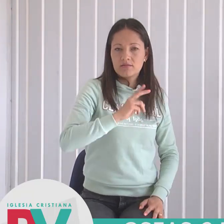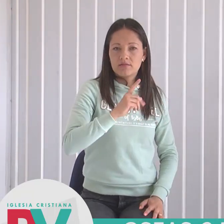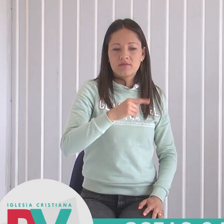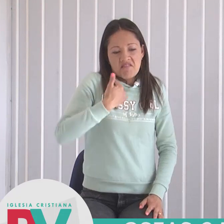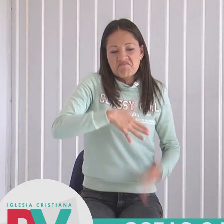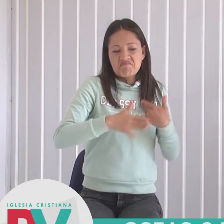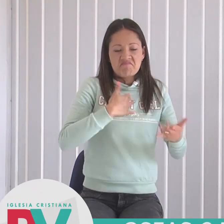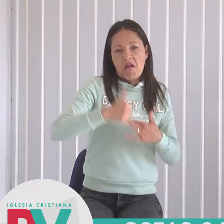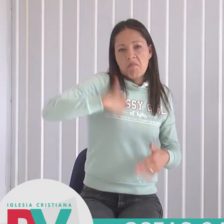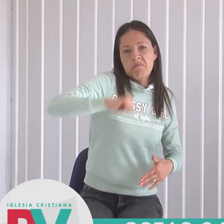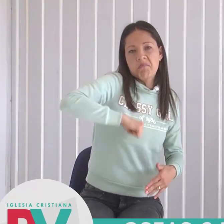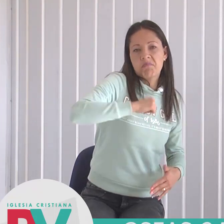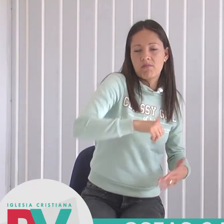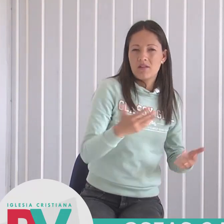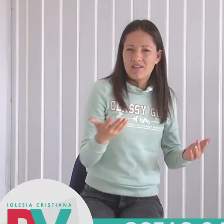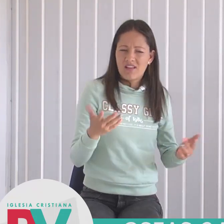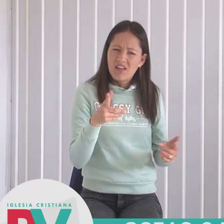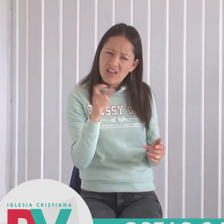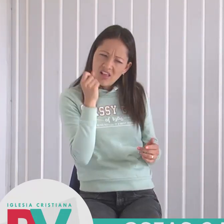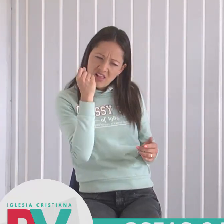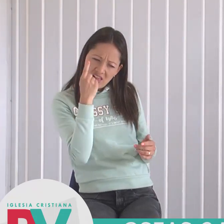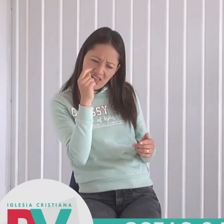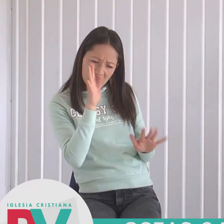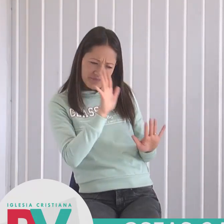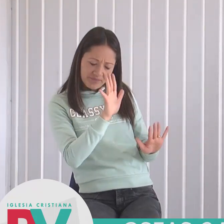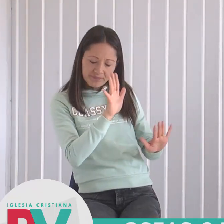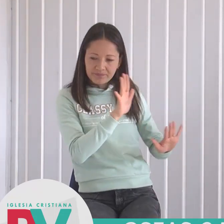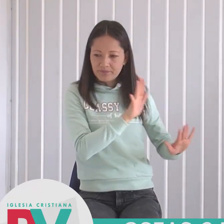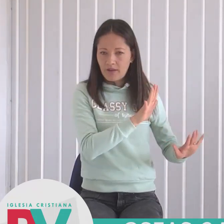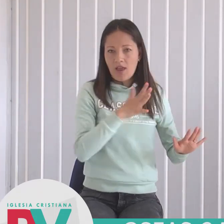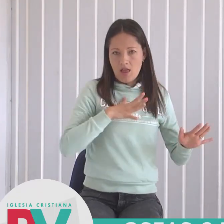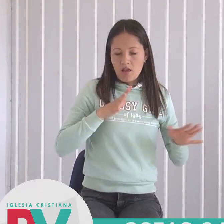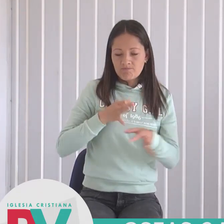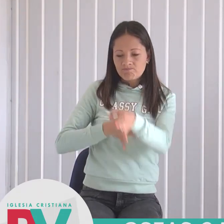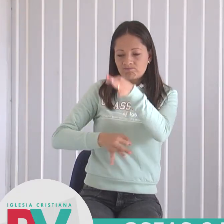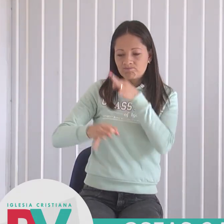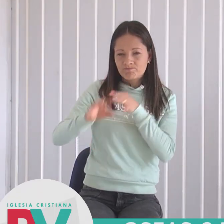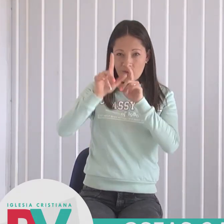Y para que usted entienda esto, piense como un rey.